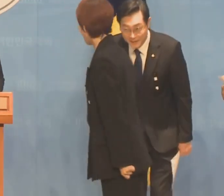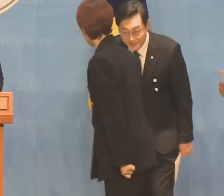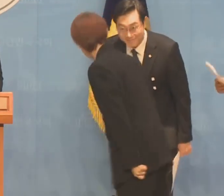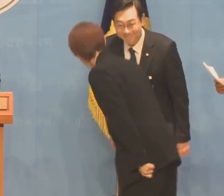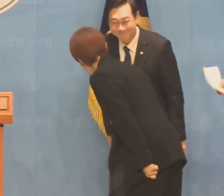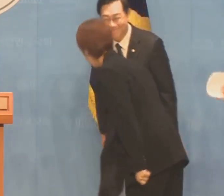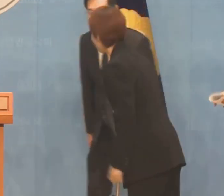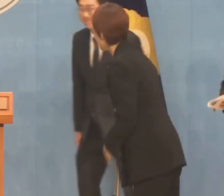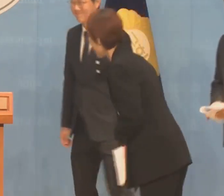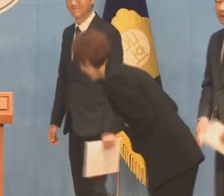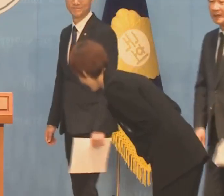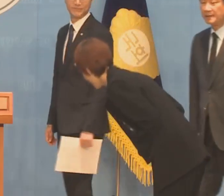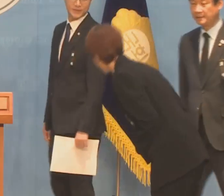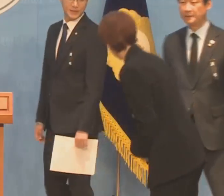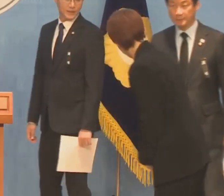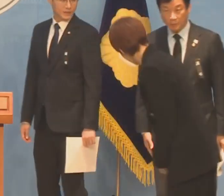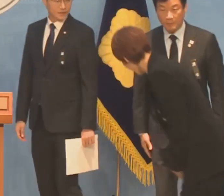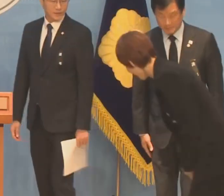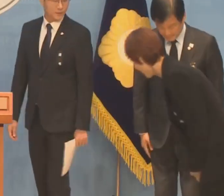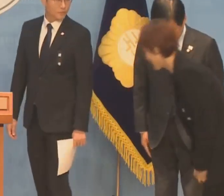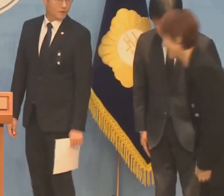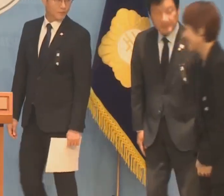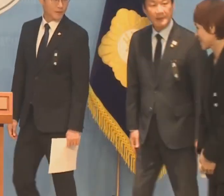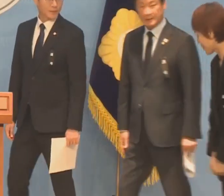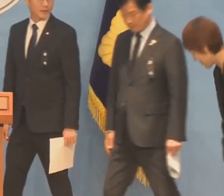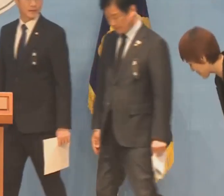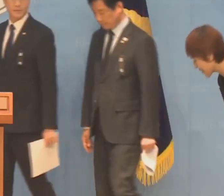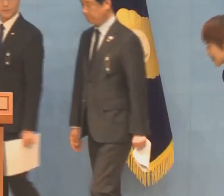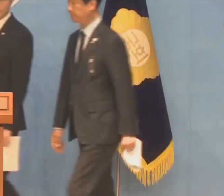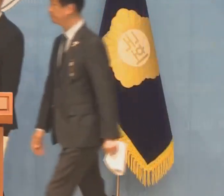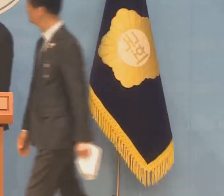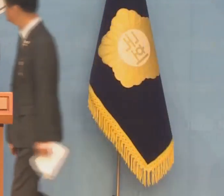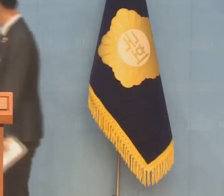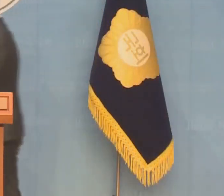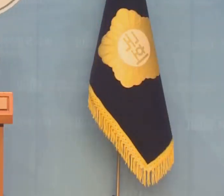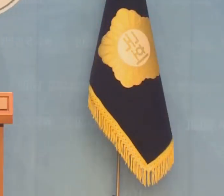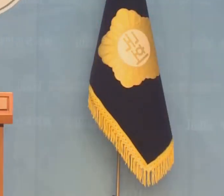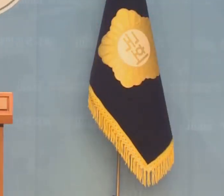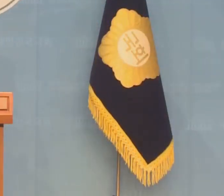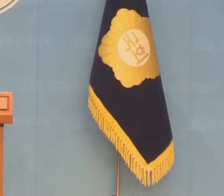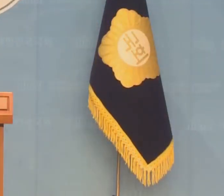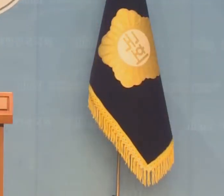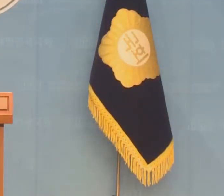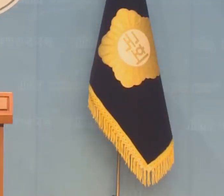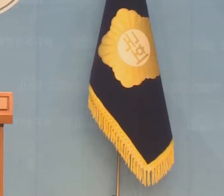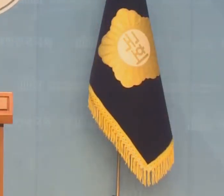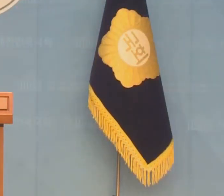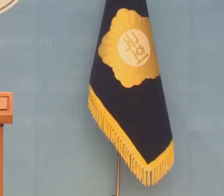고맙습니다. 몇 년까지 피고는